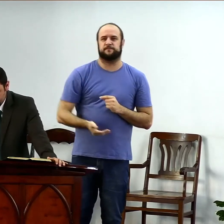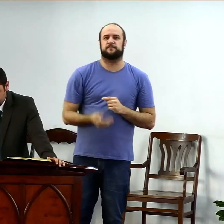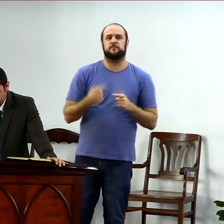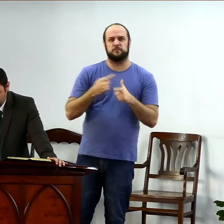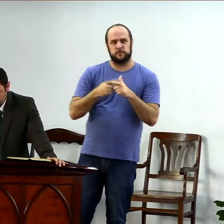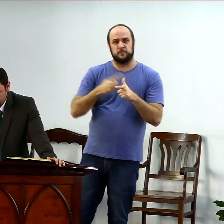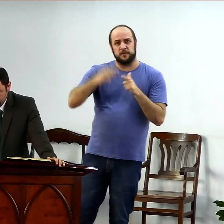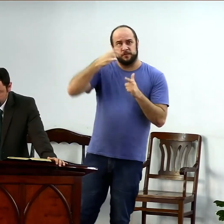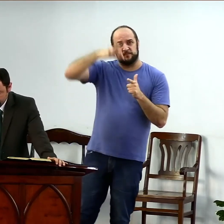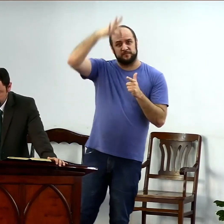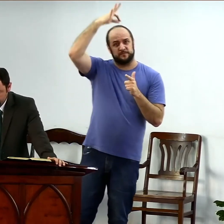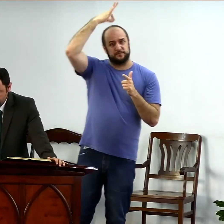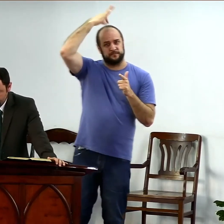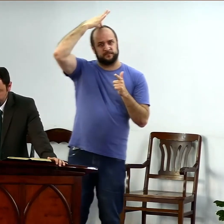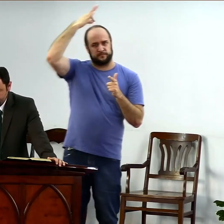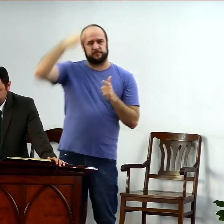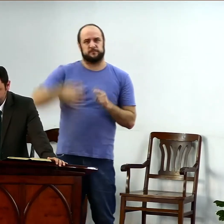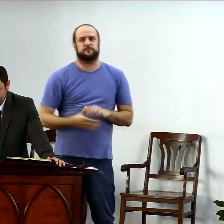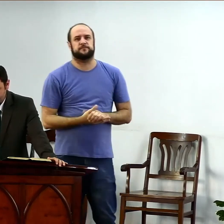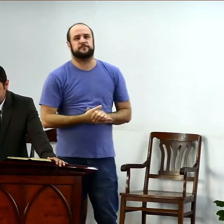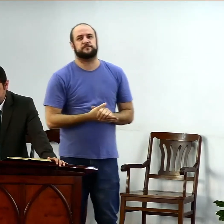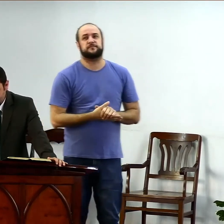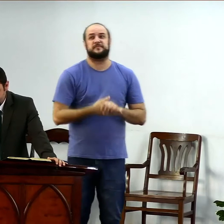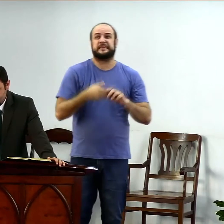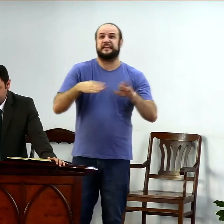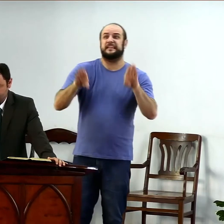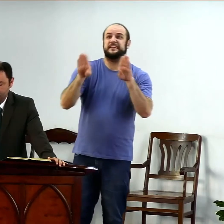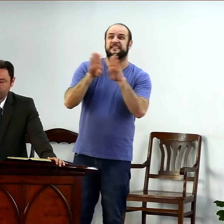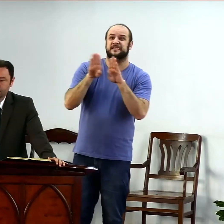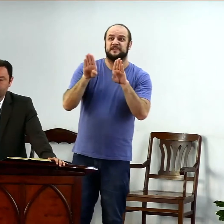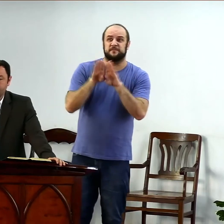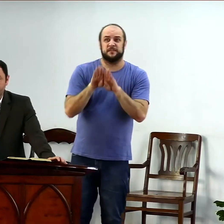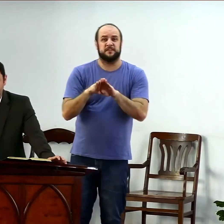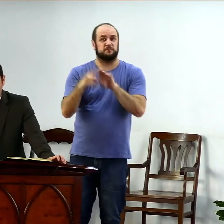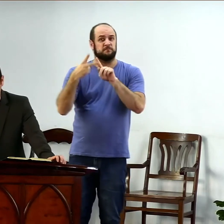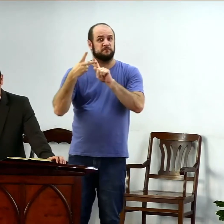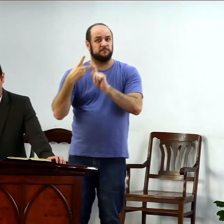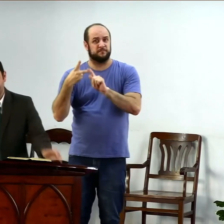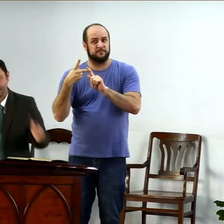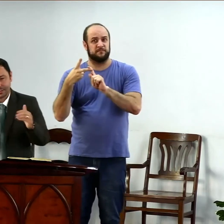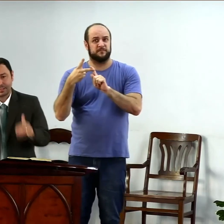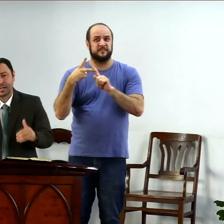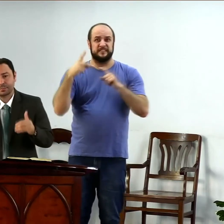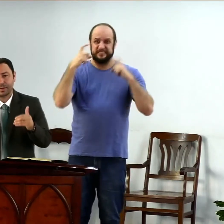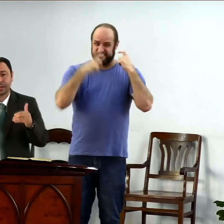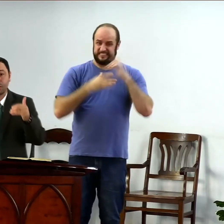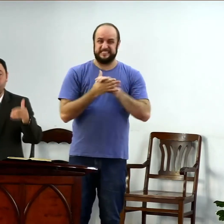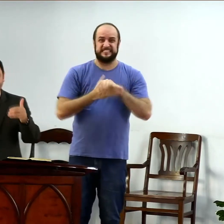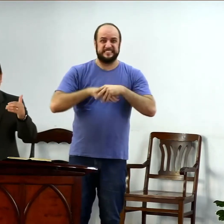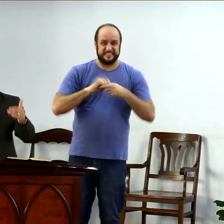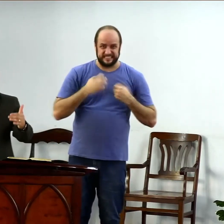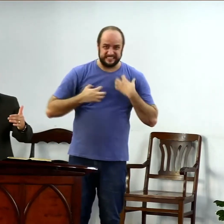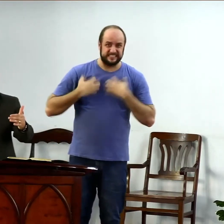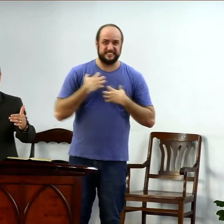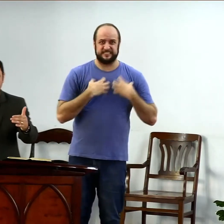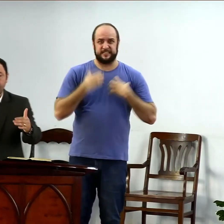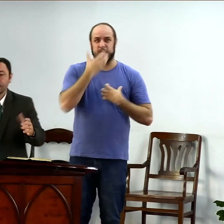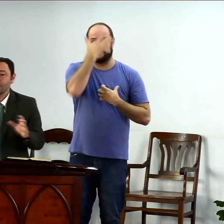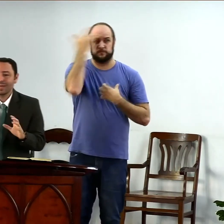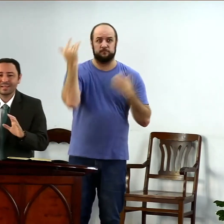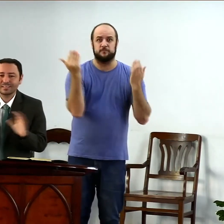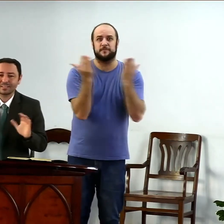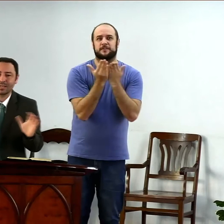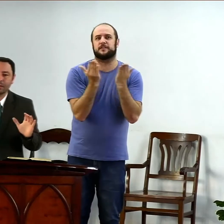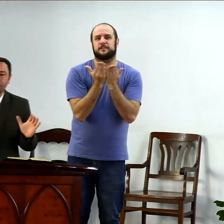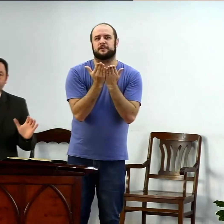problema espiritual e também compreender que a ansiedade, sim, a ansiedade para o crente,